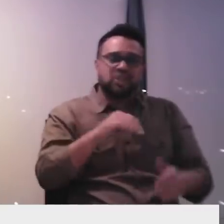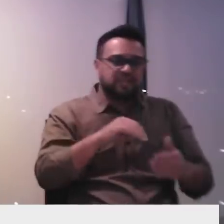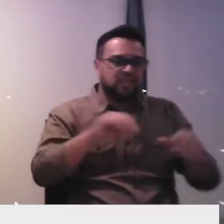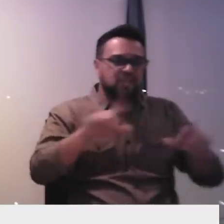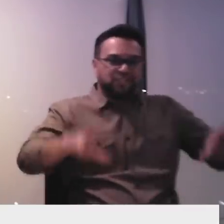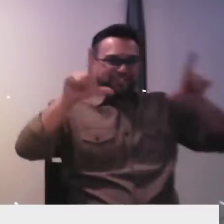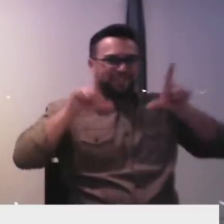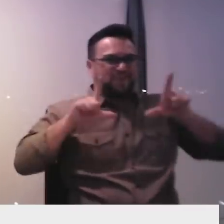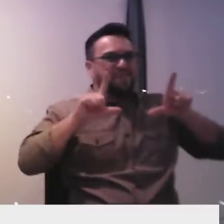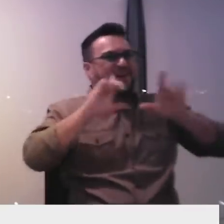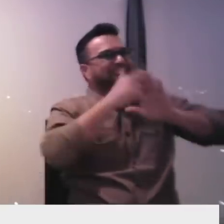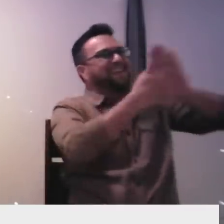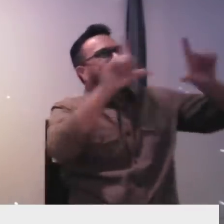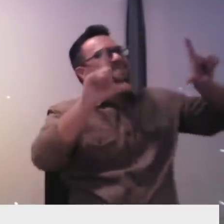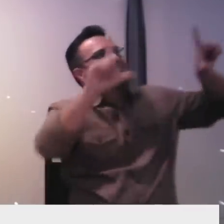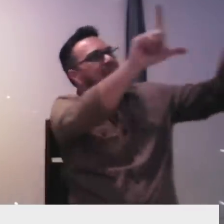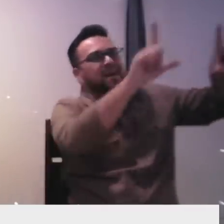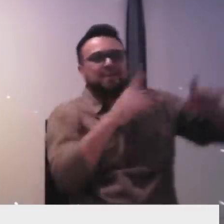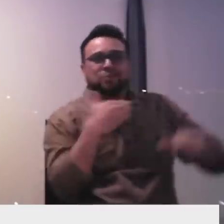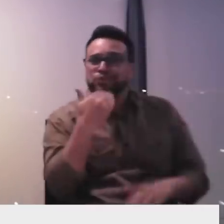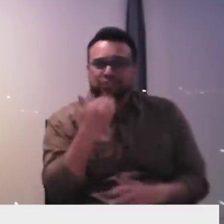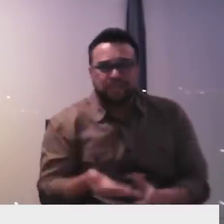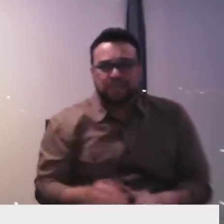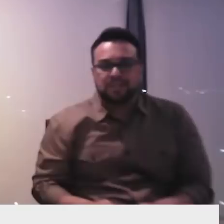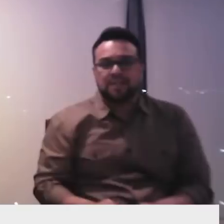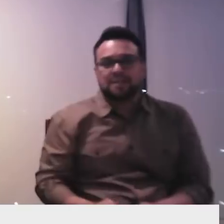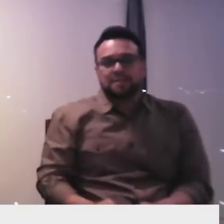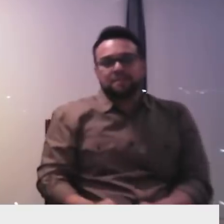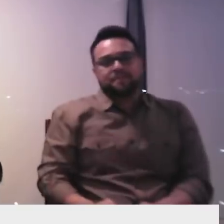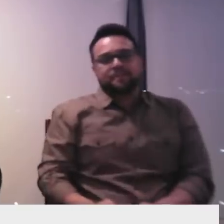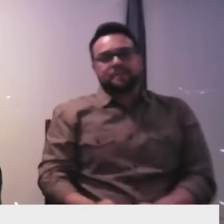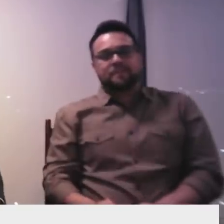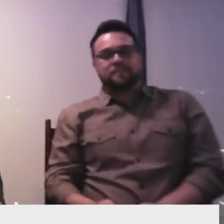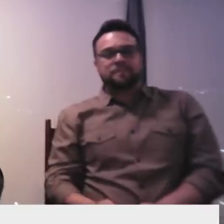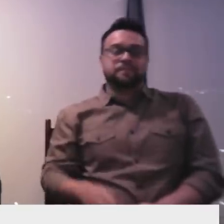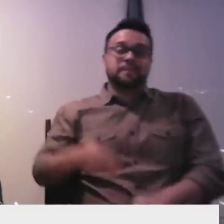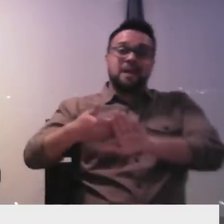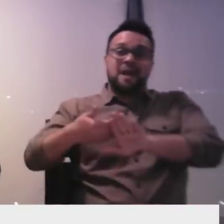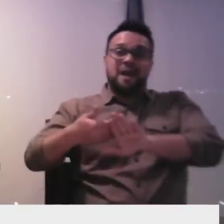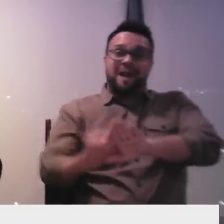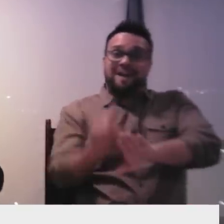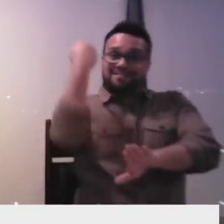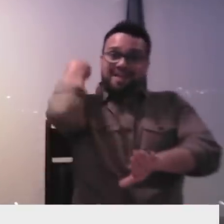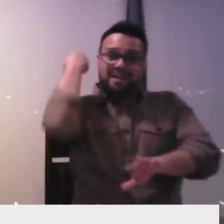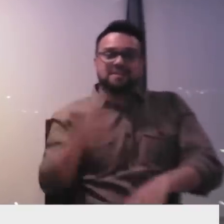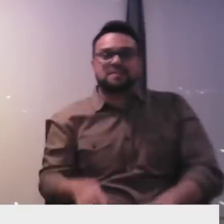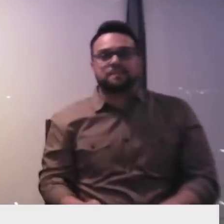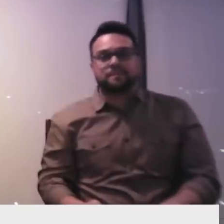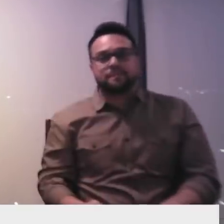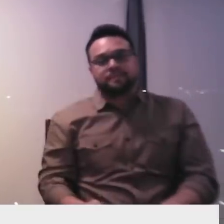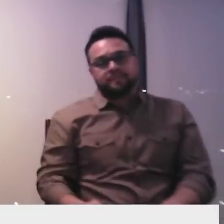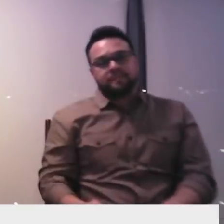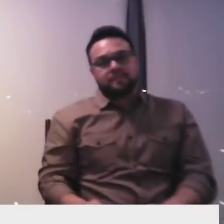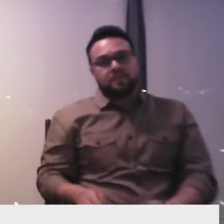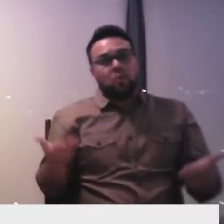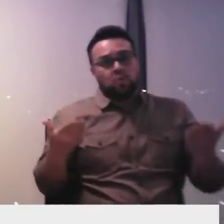ó. Diploma não basta. Você não contrata, eu lembro lá atrás, né? Hoje os carros são diferentes.